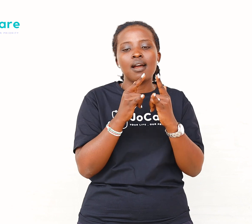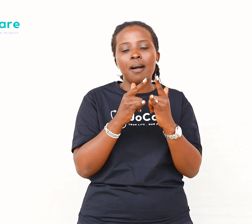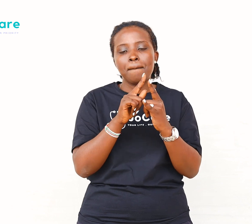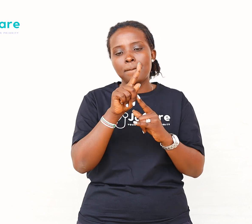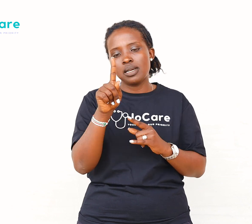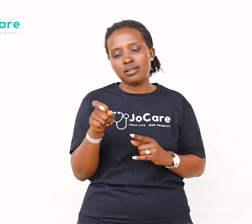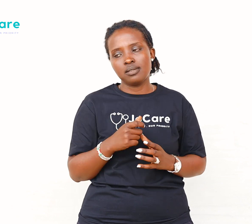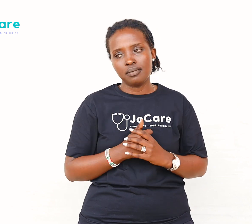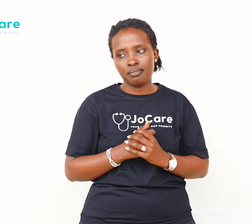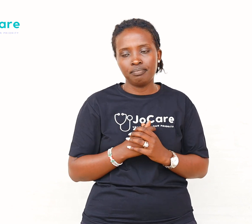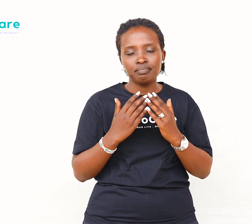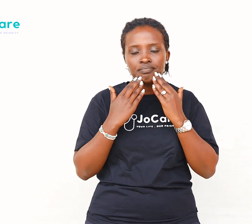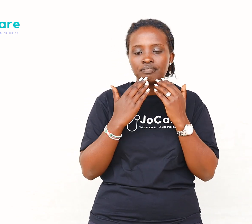cyane.